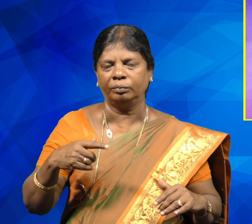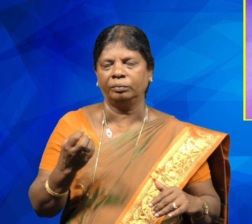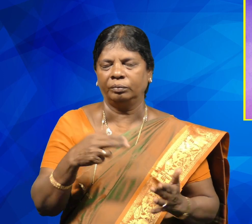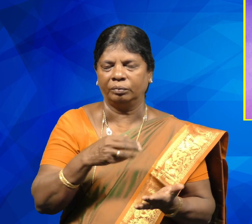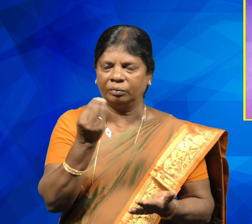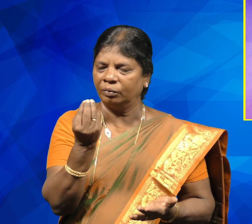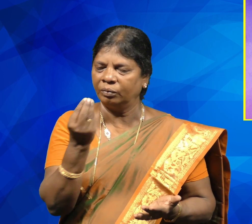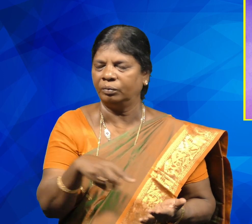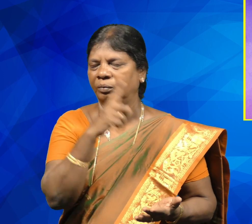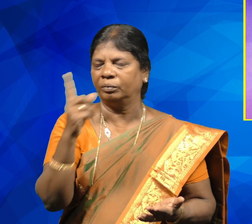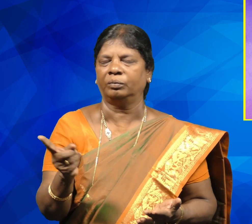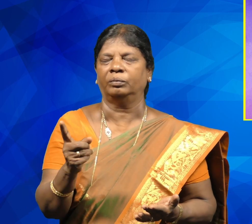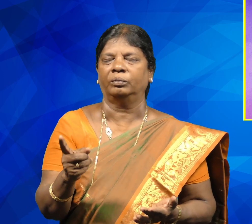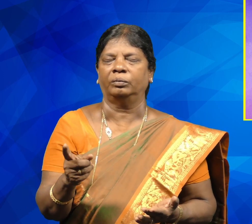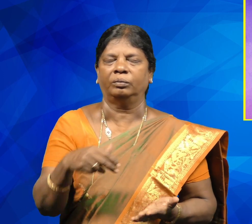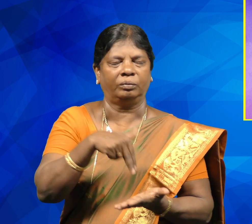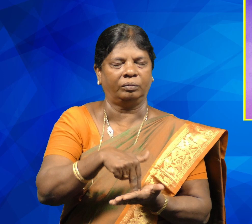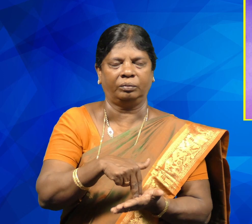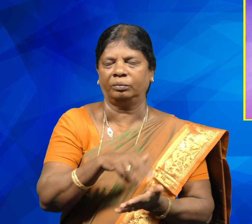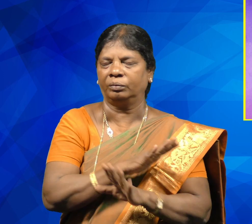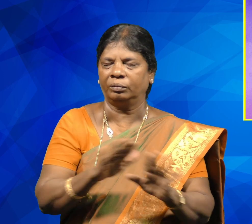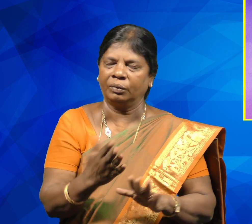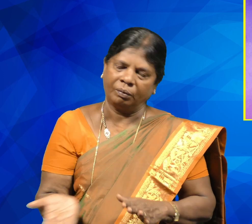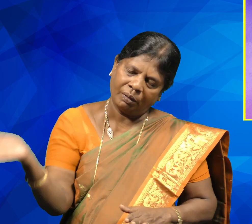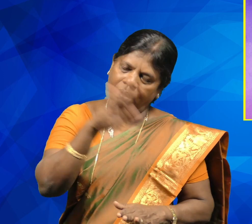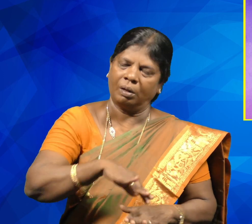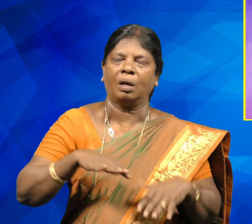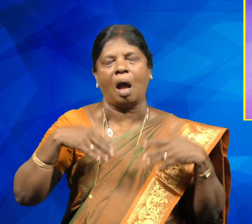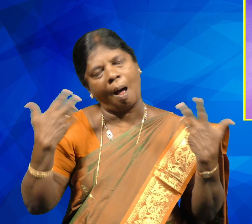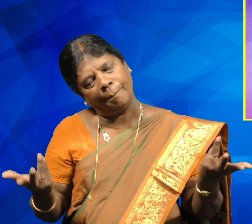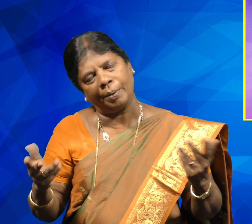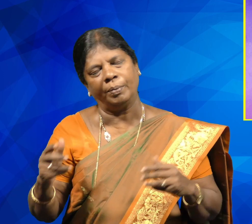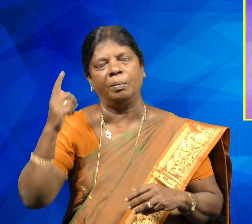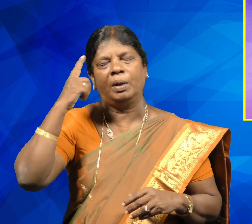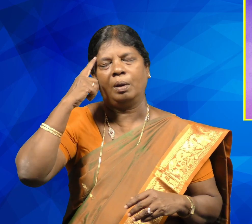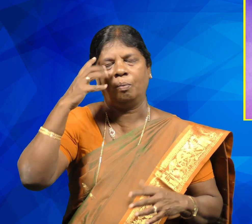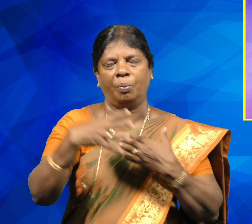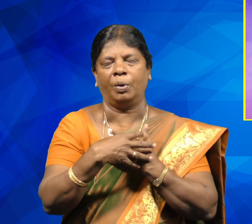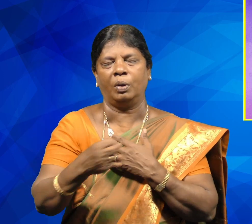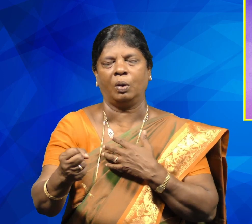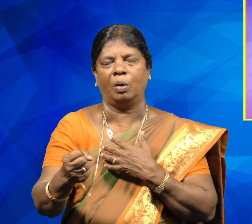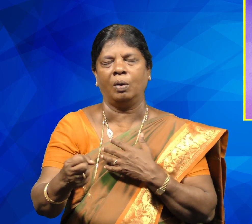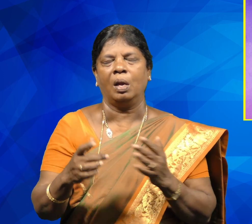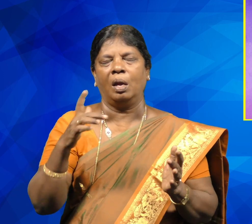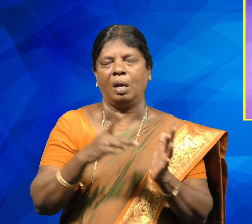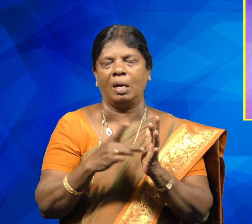இந்த வாழ்க்கை எல்லாமே தற்காலிகமானது, நிரந்தரமானது மரணத்திற்கு அப்புறம் என்பதை புரிந்து